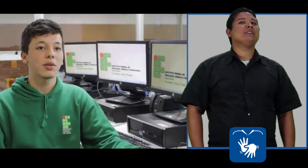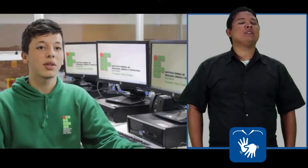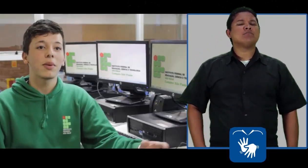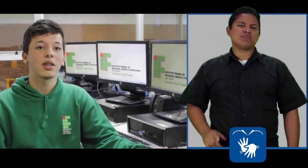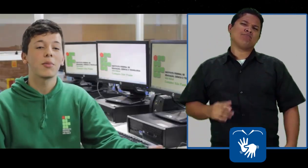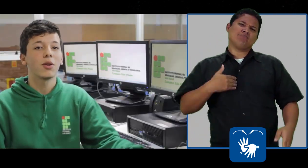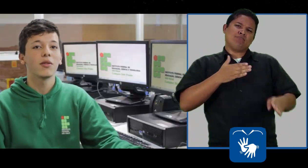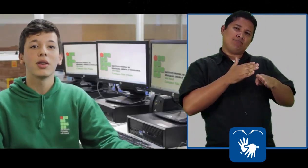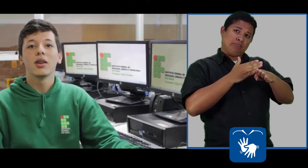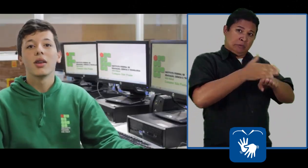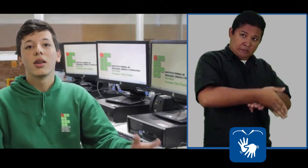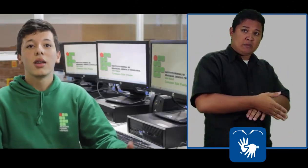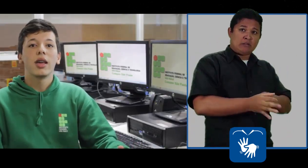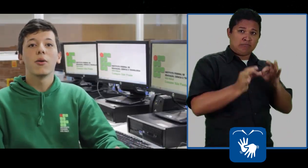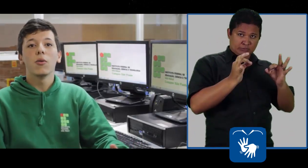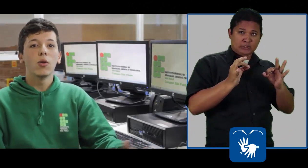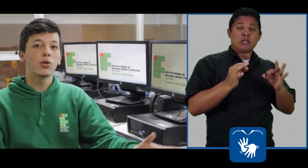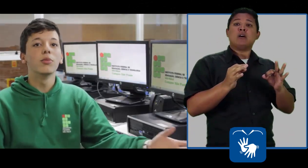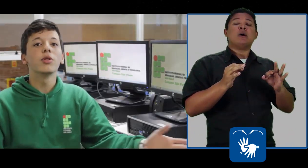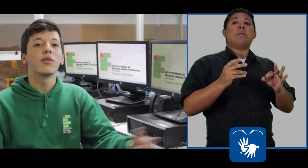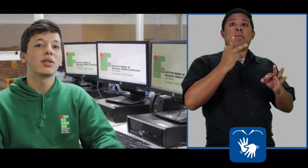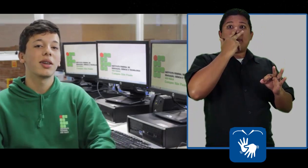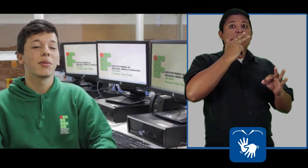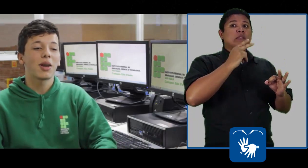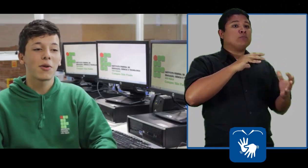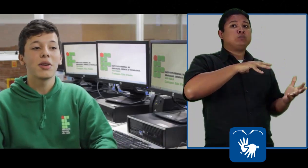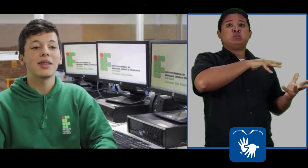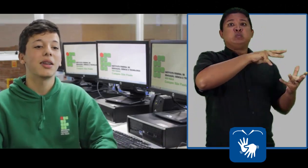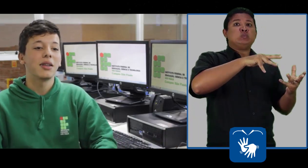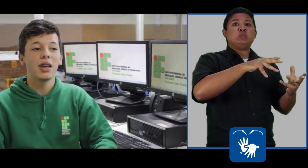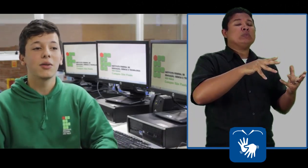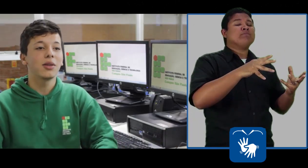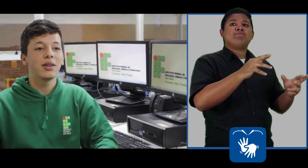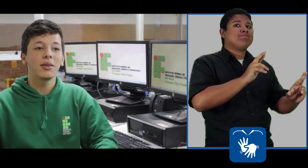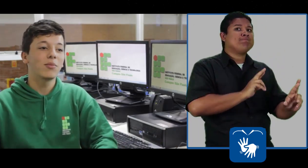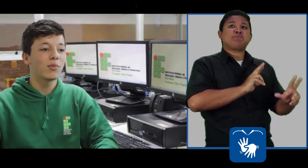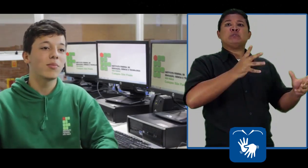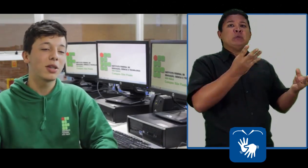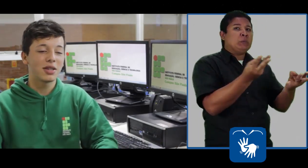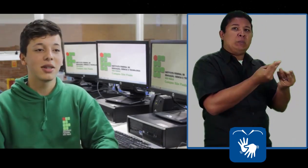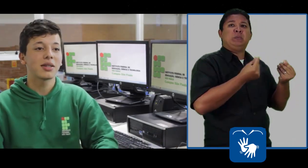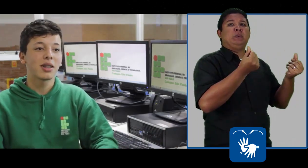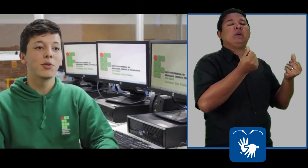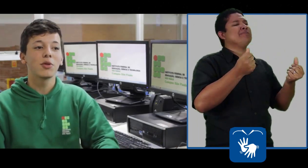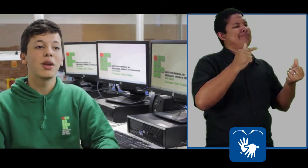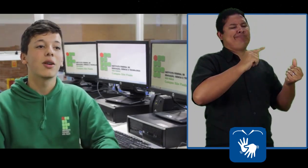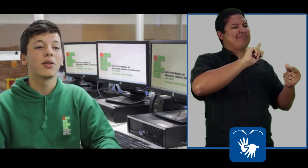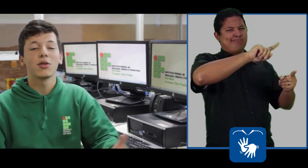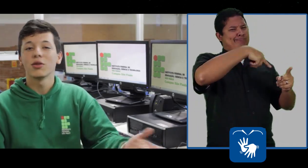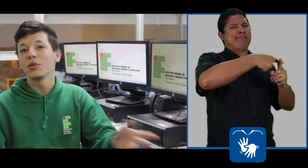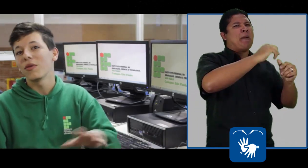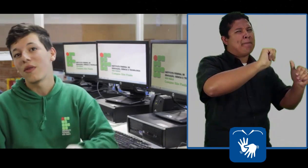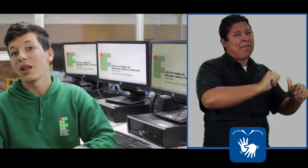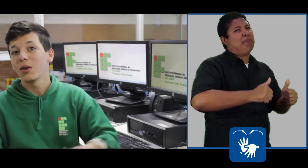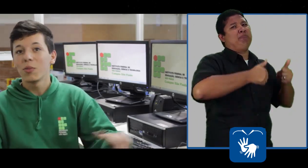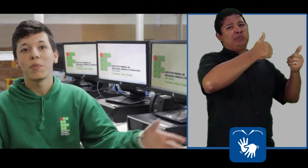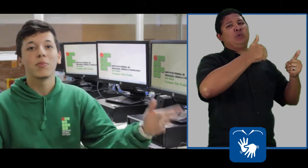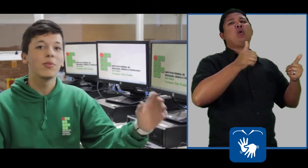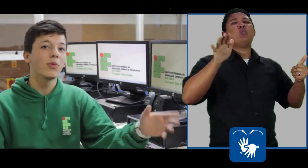que você passa da prova, é um outro mundo que você conhece aqui dentro e pode ter certeza que é muito melhor do que todo mundo fala